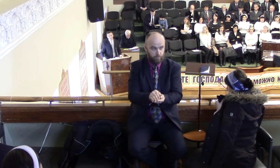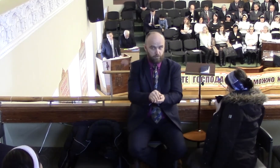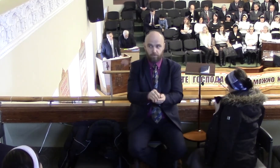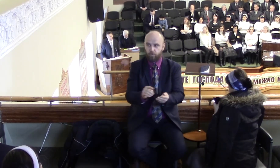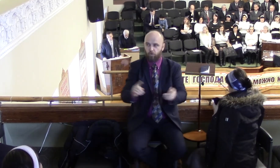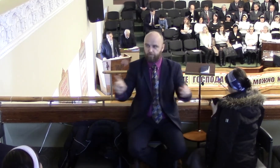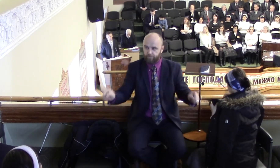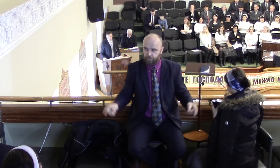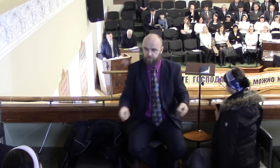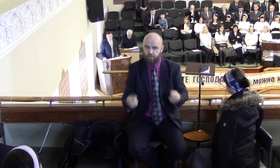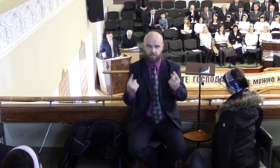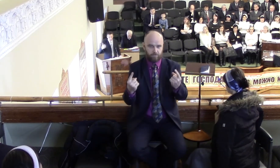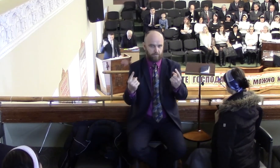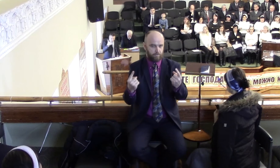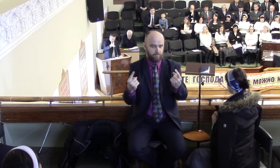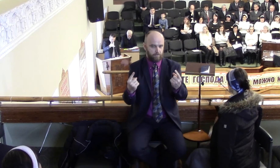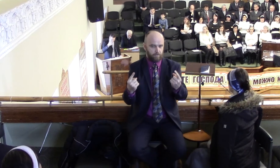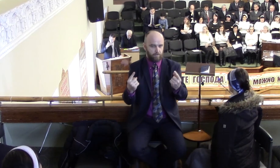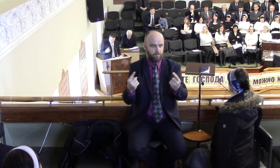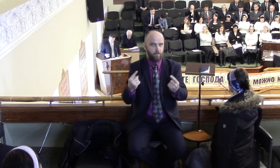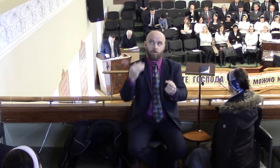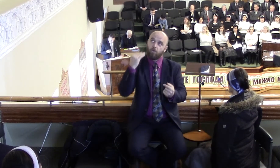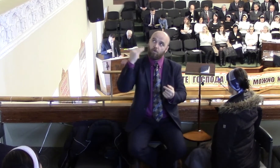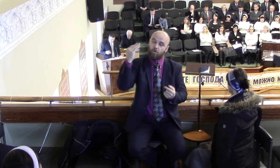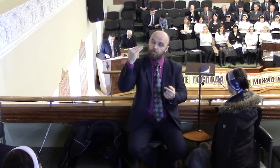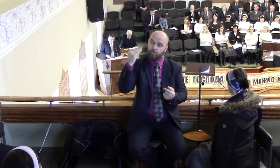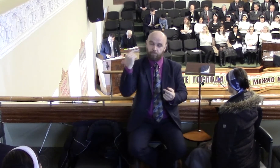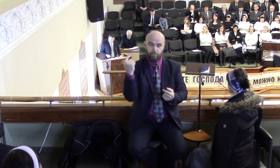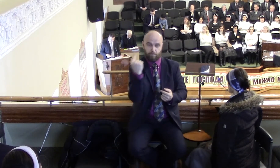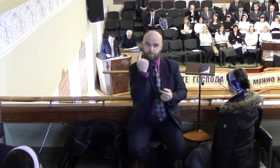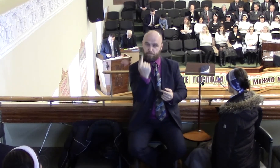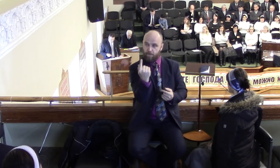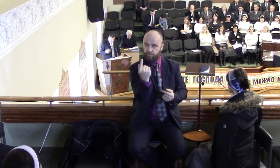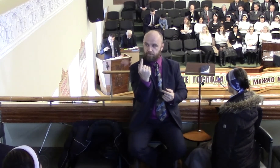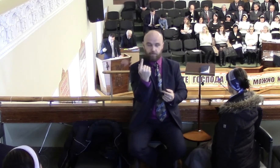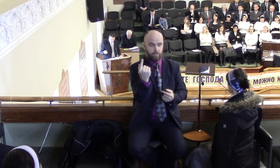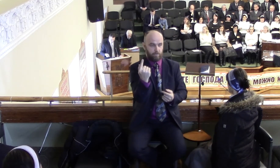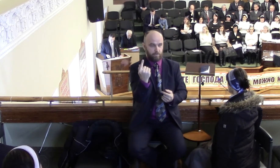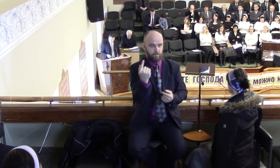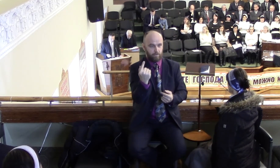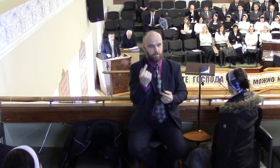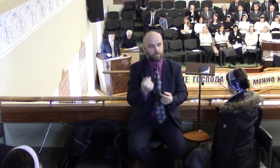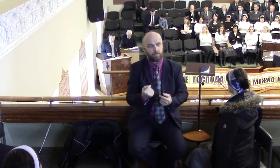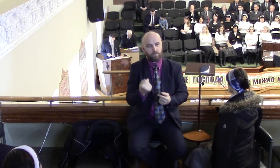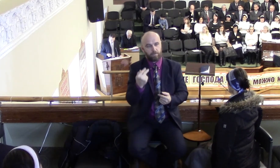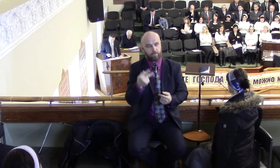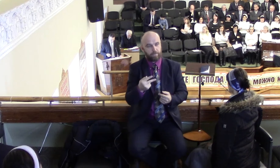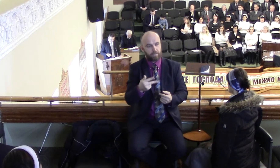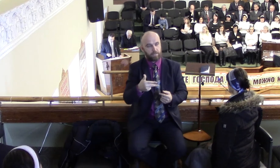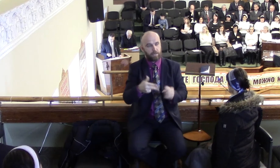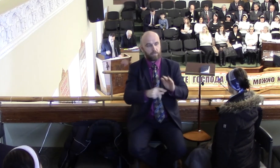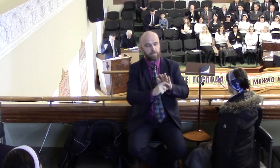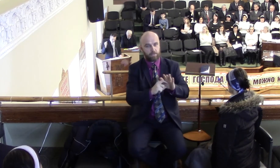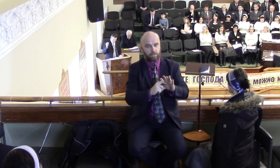первенцем из умерших. Он первенец. 23 стих. Речь идет о том, что воскреснет каждый в